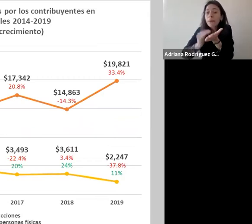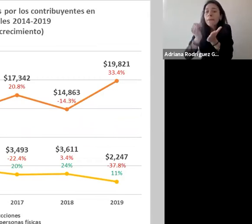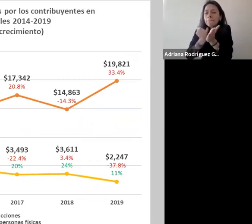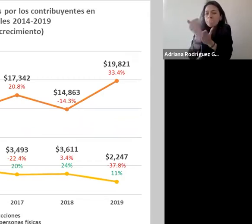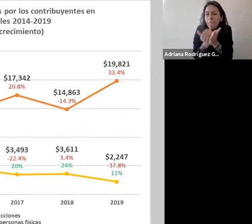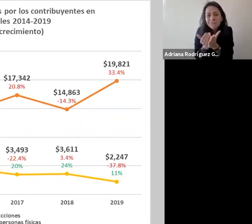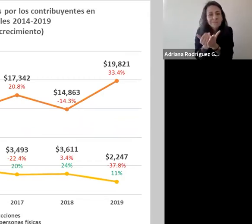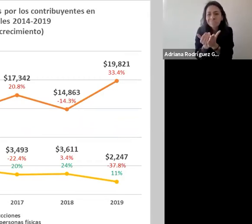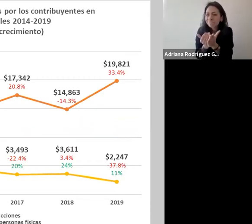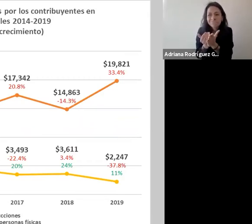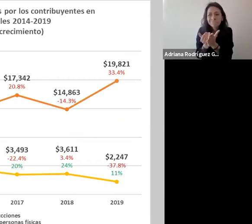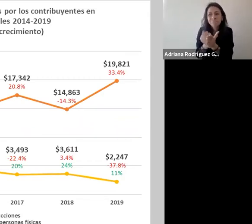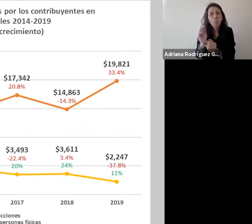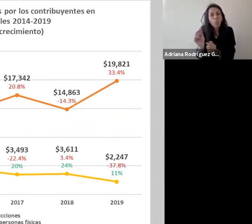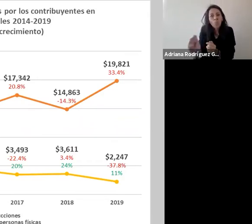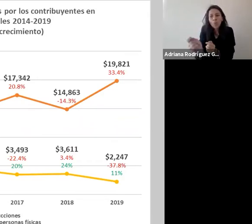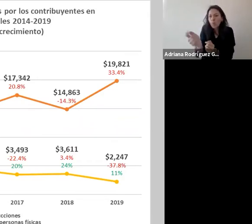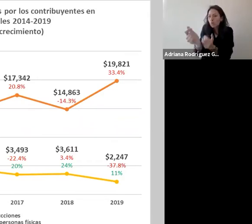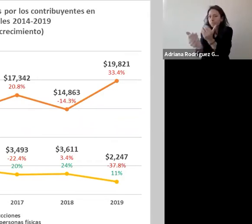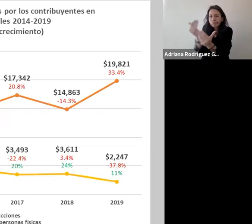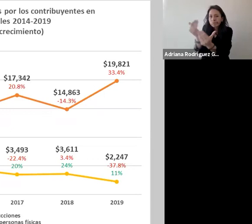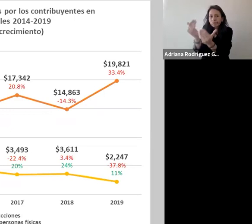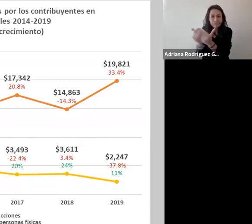donativos. Pasamos, por favor.